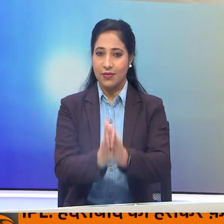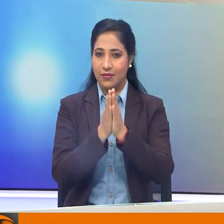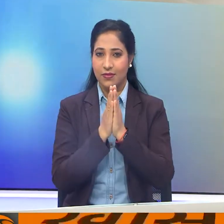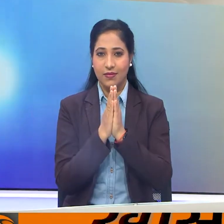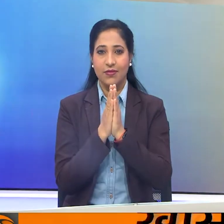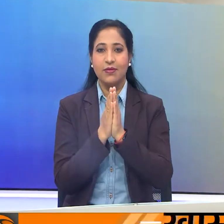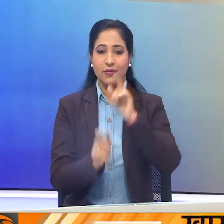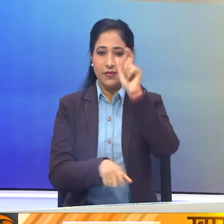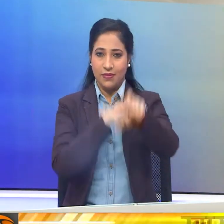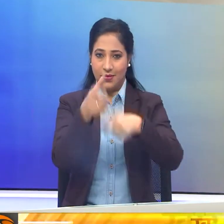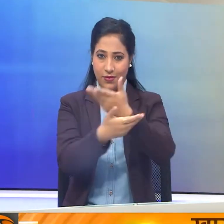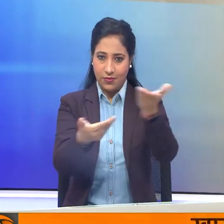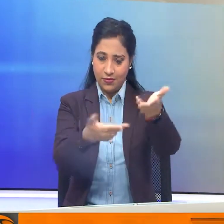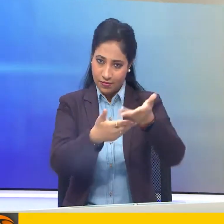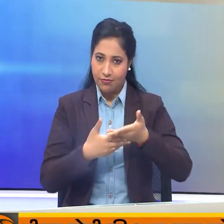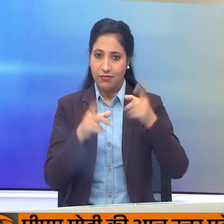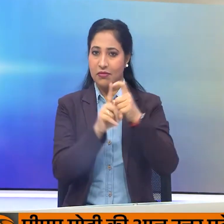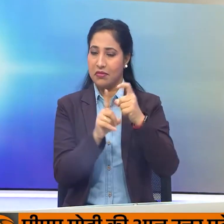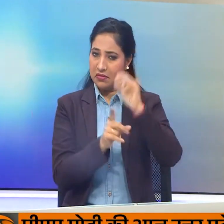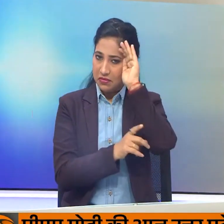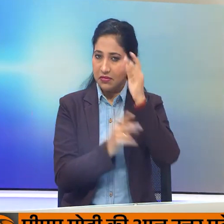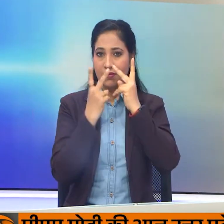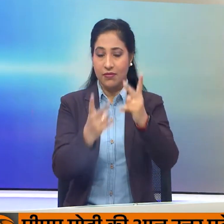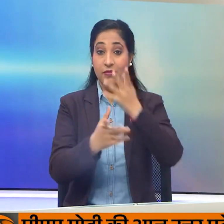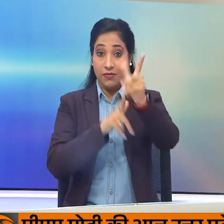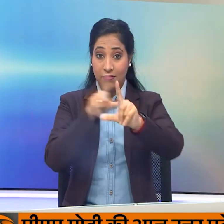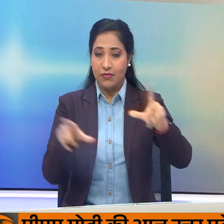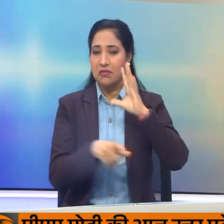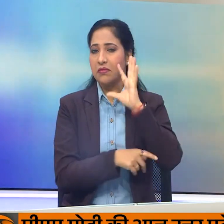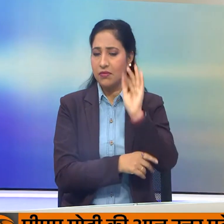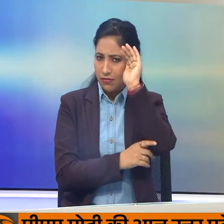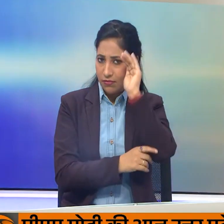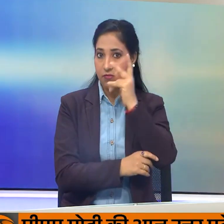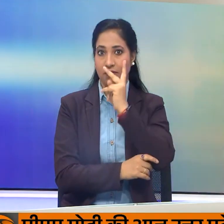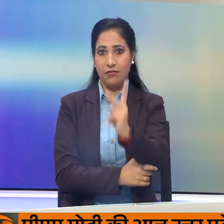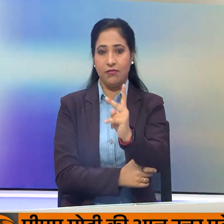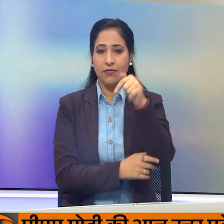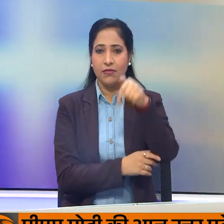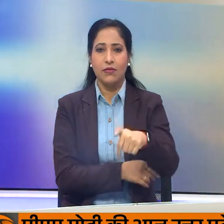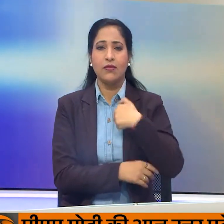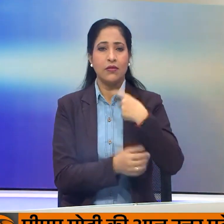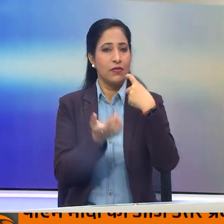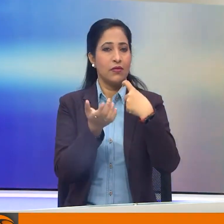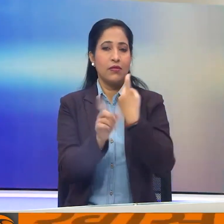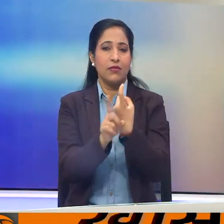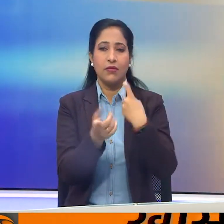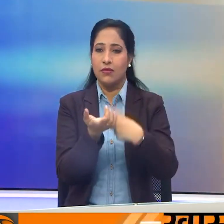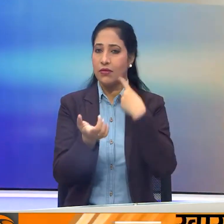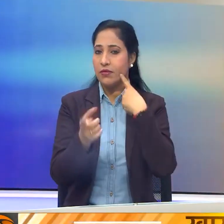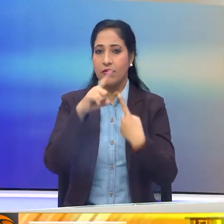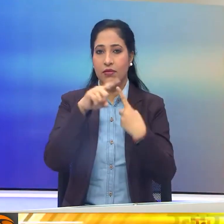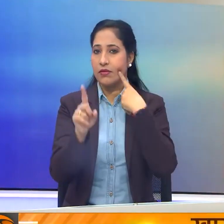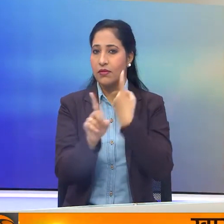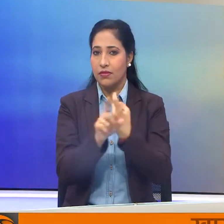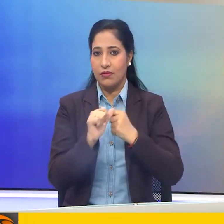नमस्कार, स्वागत है आप सभी का। डीडी न्यूज आप देख रहे हैं और सांकेतिक भाषा के इस खास बुलेटिन को लेकर हाजिर हूं मैं कृतिका, और मेरे साथ हैं